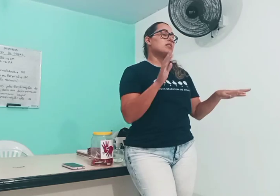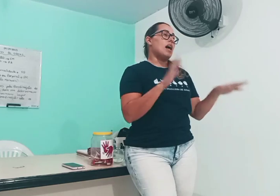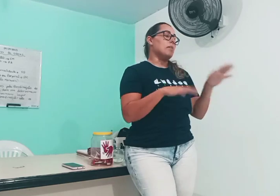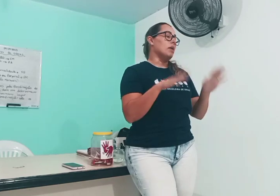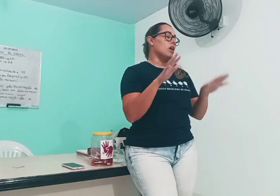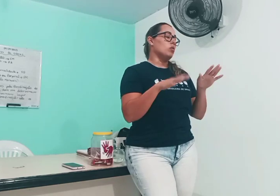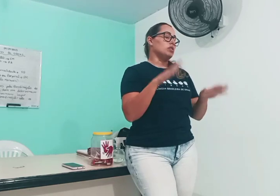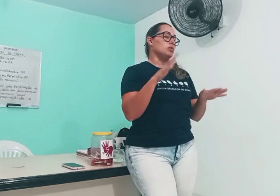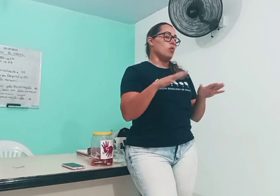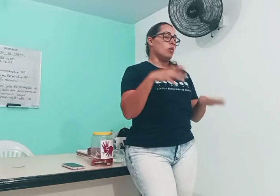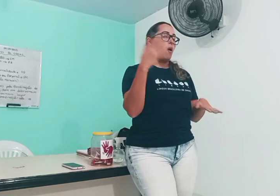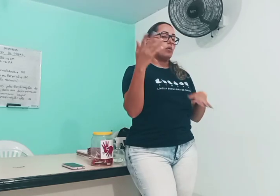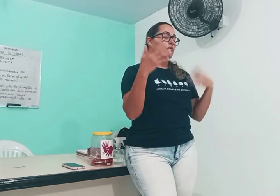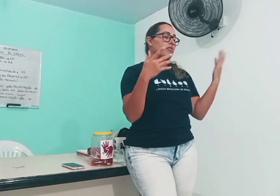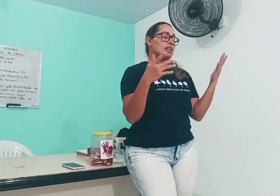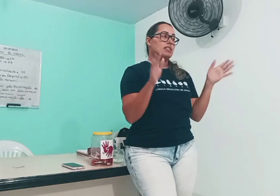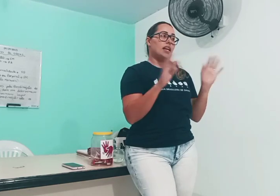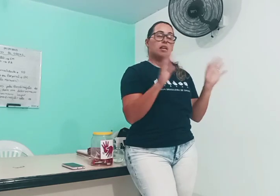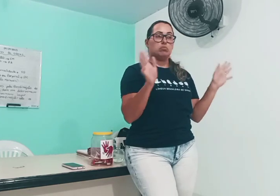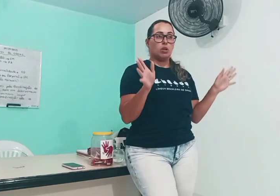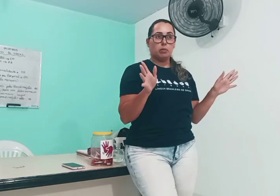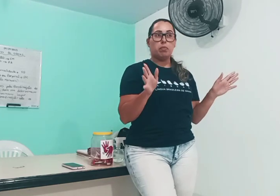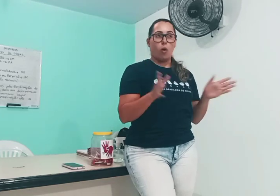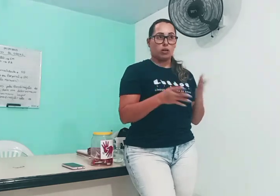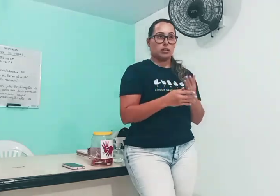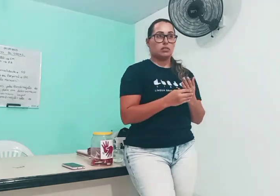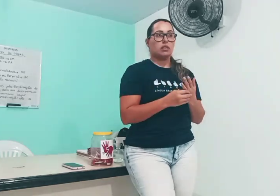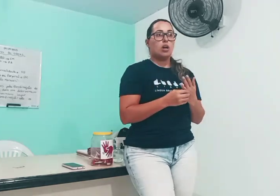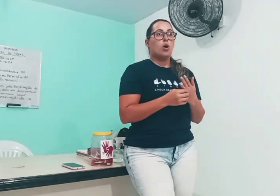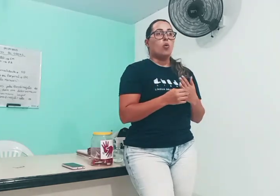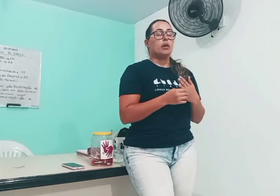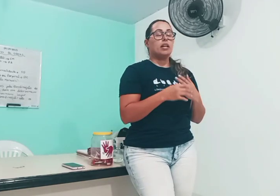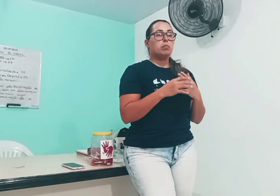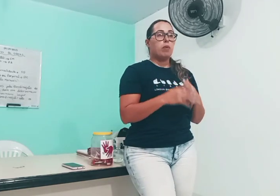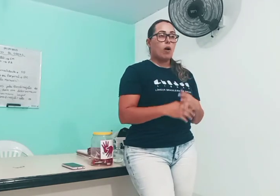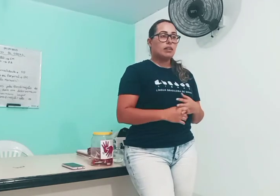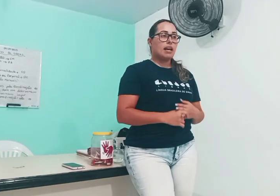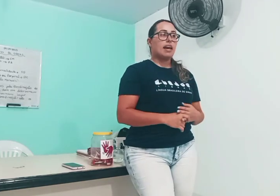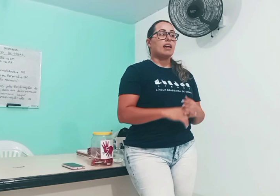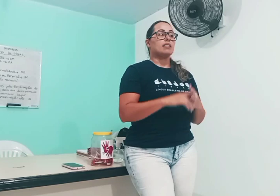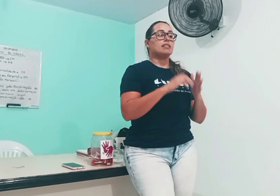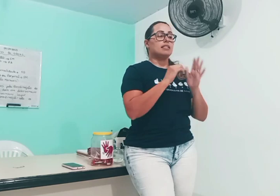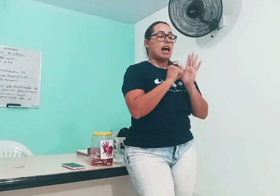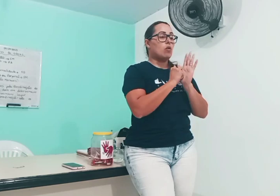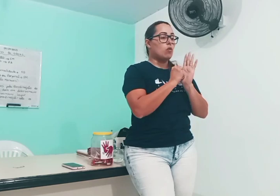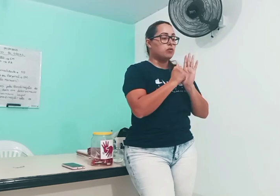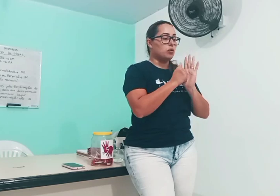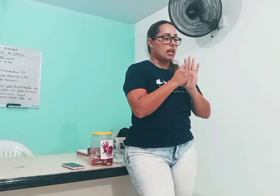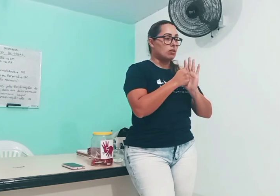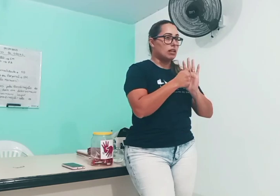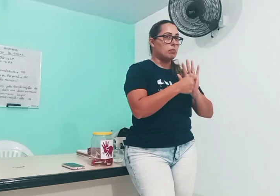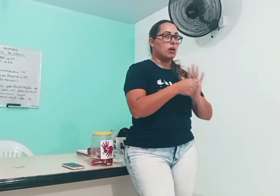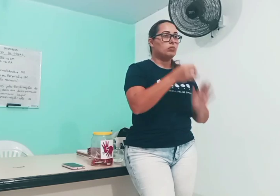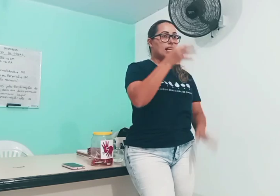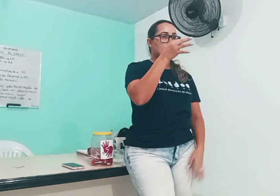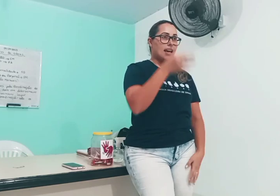a mão, assim, com qual que eu vou fazer, não importa. O que importa é se a configuração da mão está